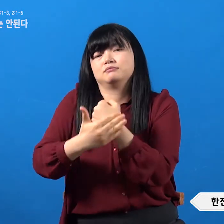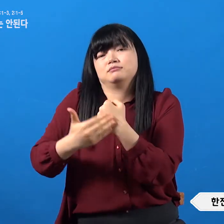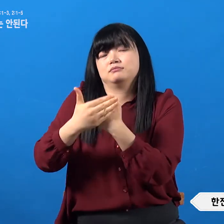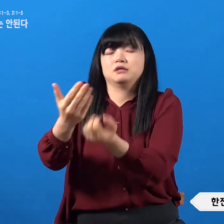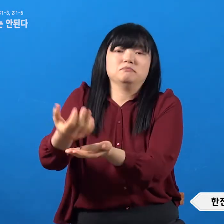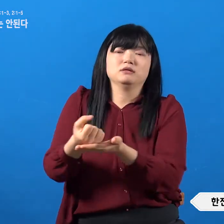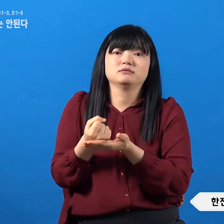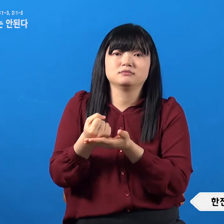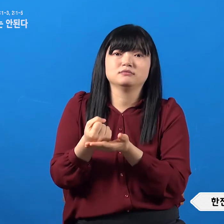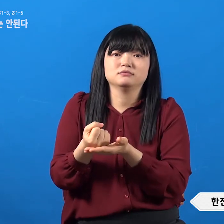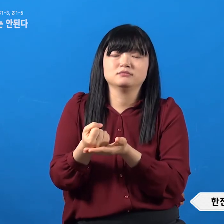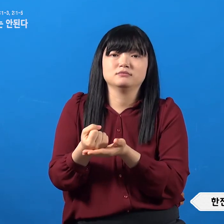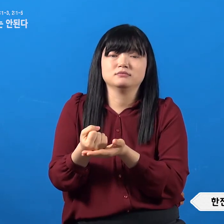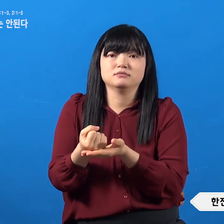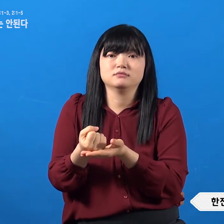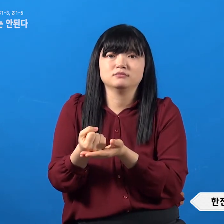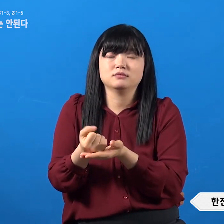받았습니다.